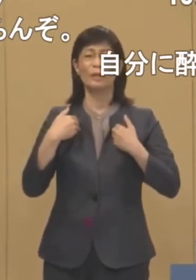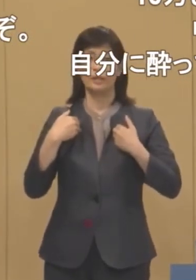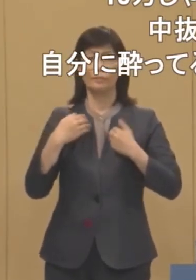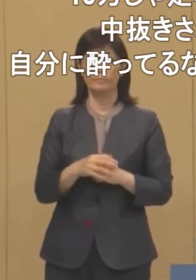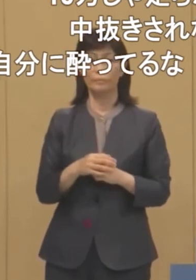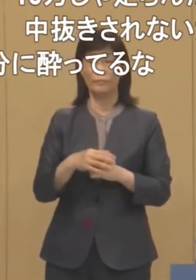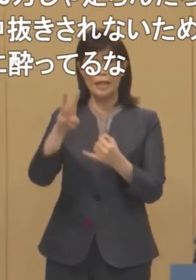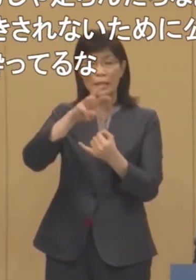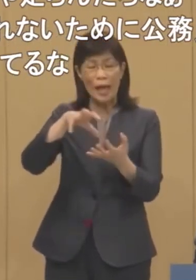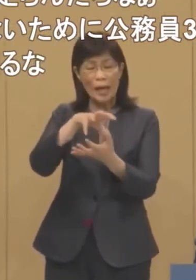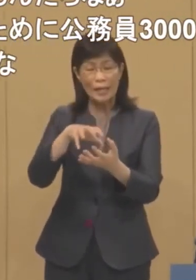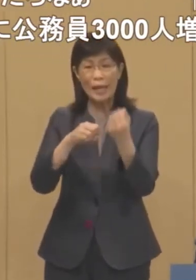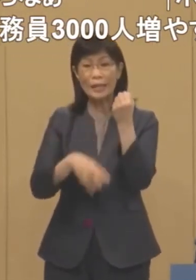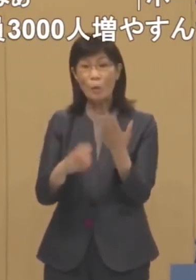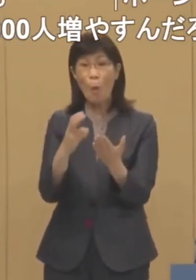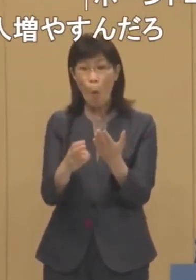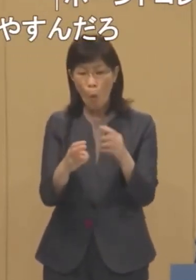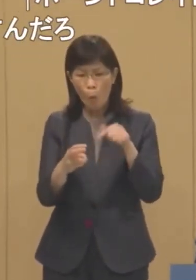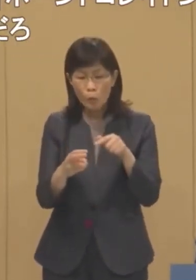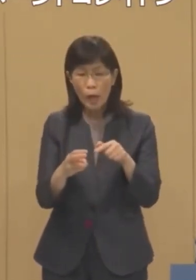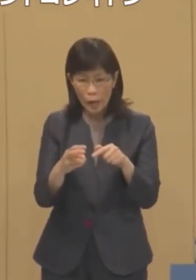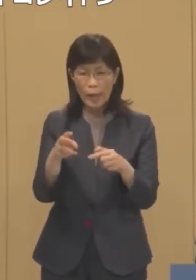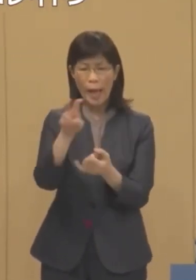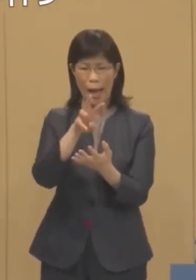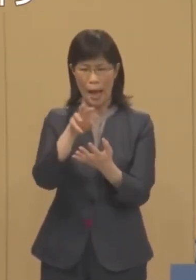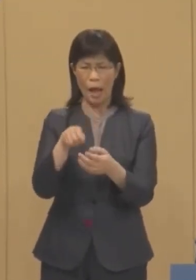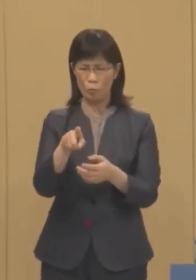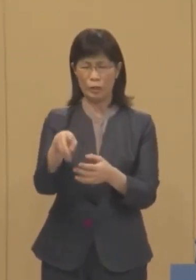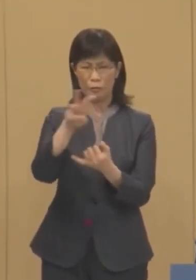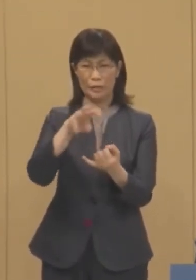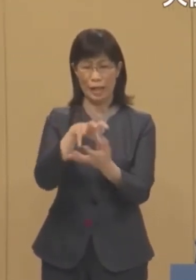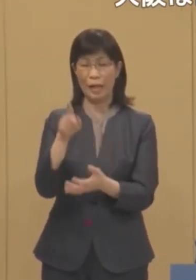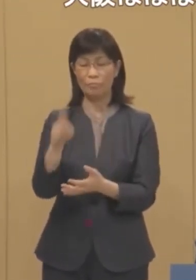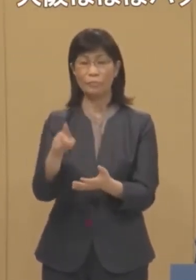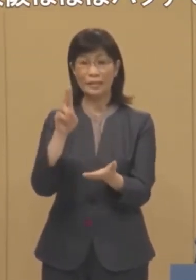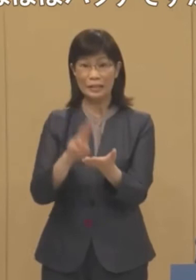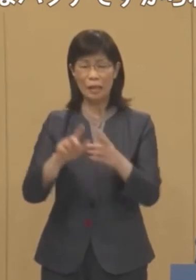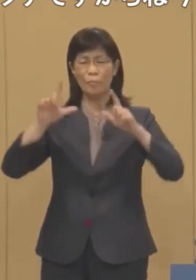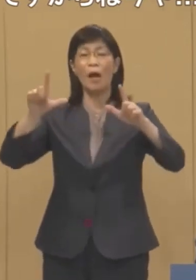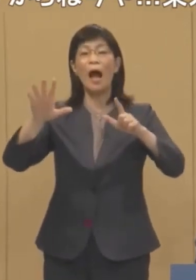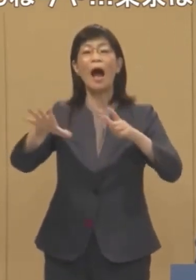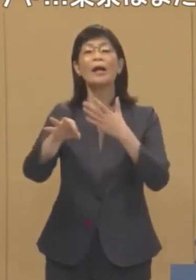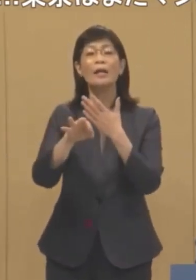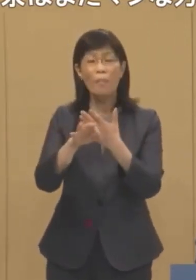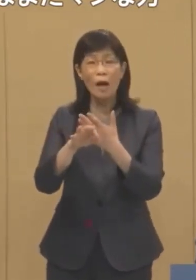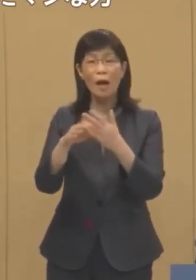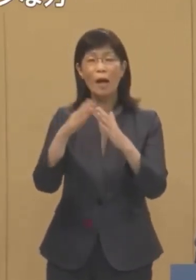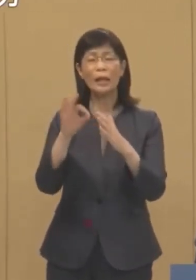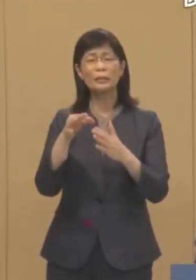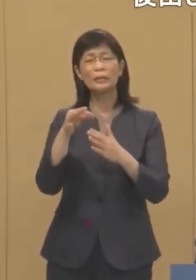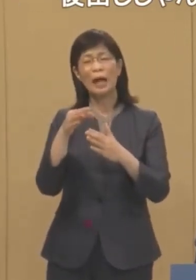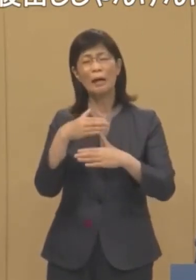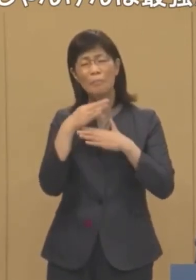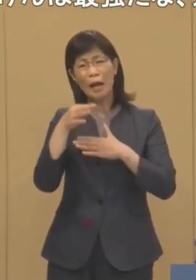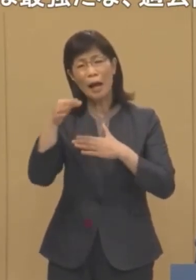災害に指定していれば収入が減ったりして家賃が払えない人にみなし仮設住宅扱いとして